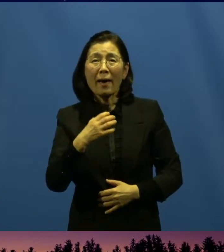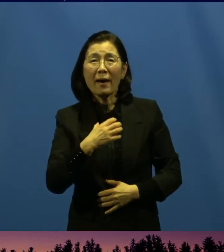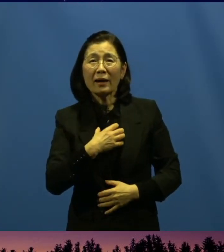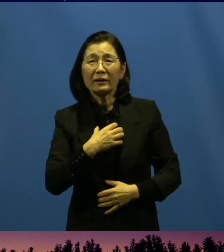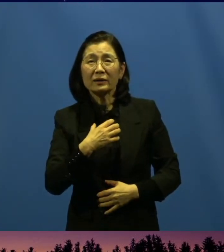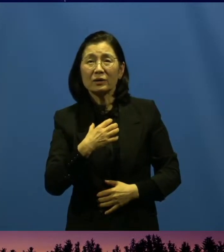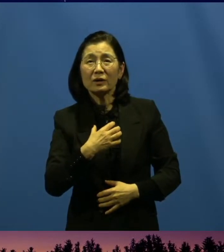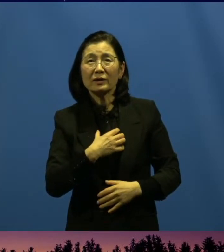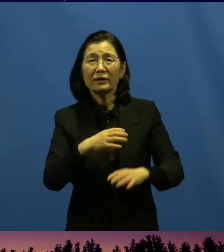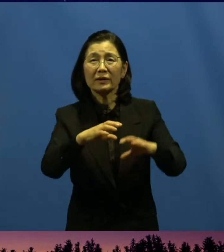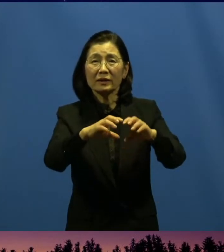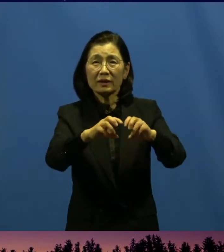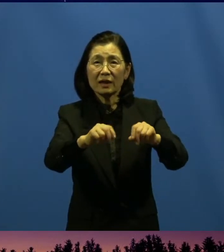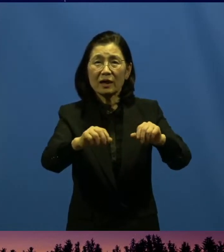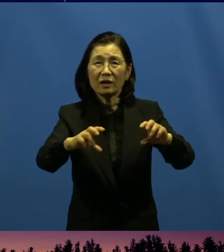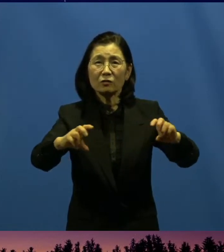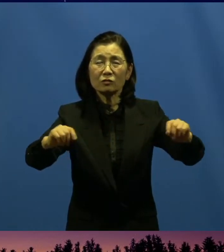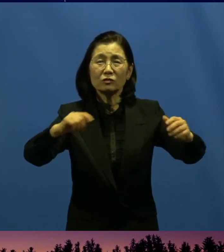광대한 땅